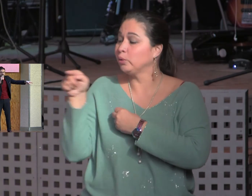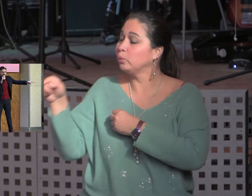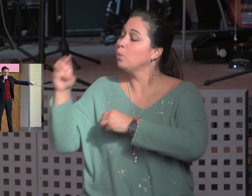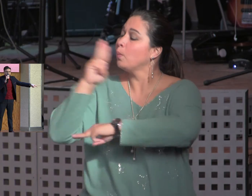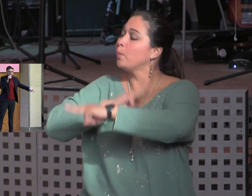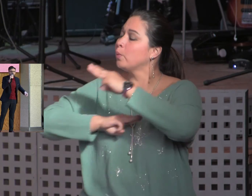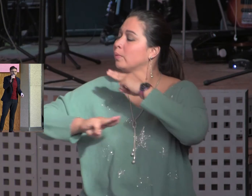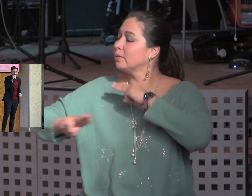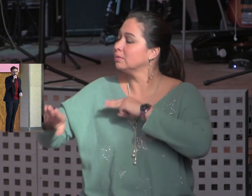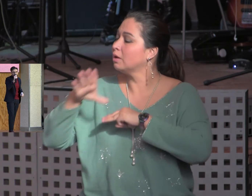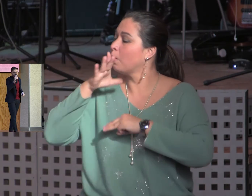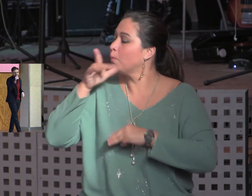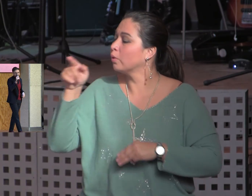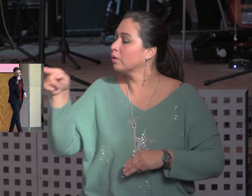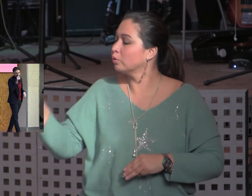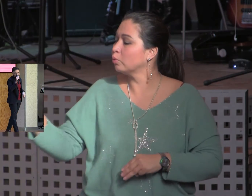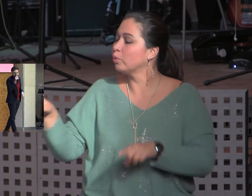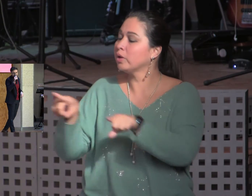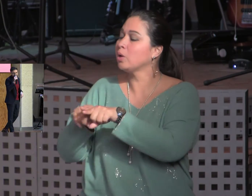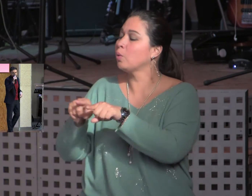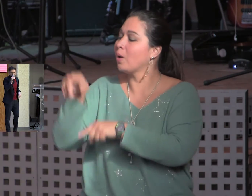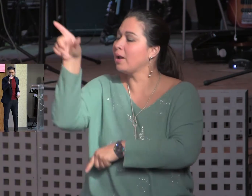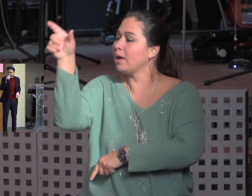Profetiza porque tú eres profeta.